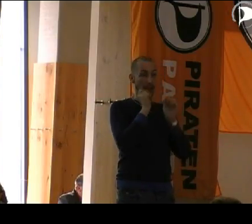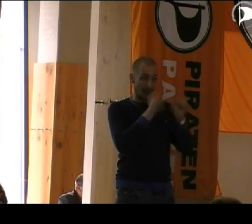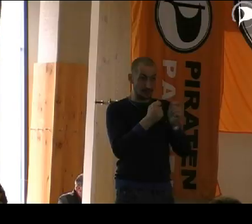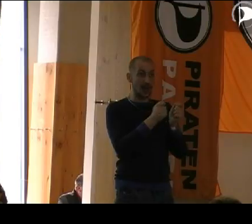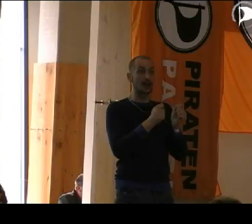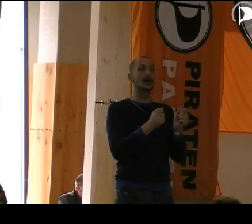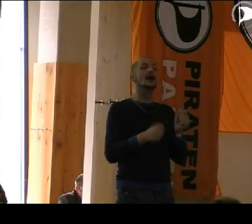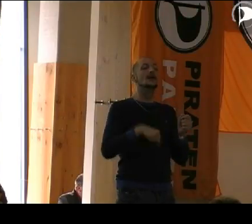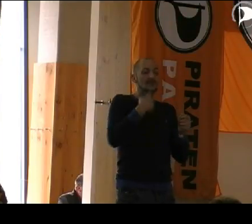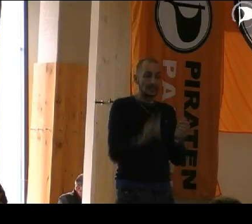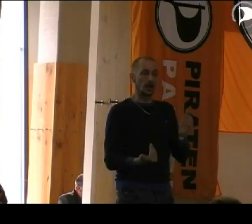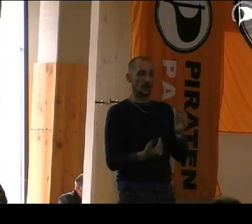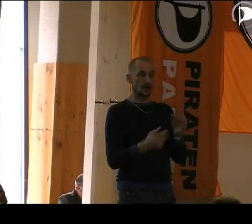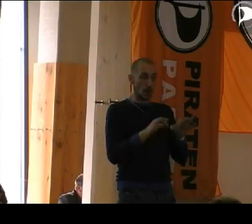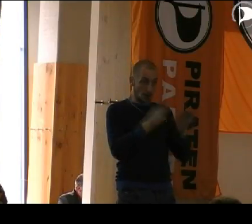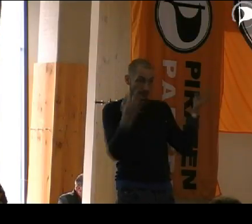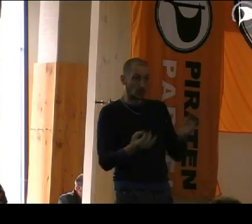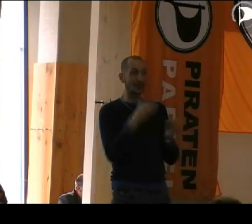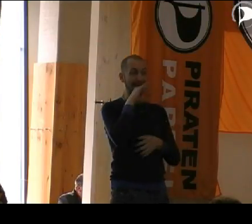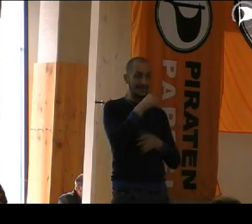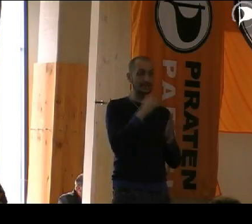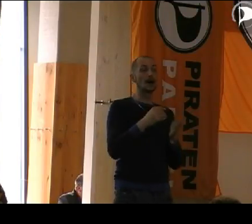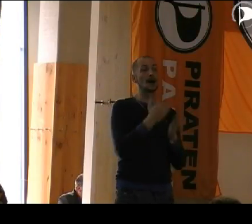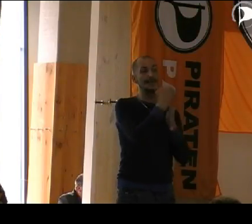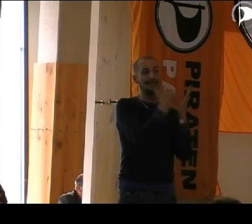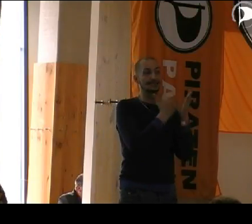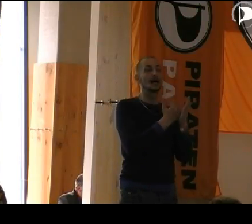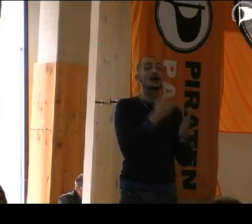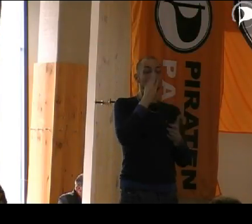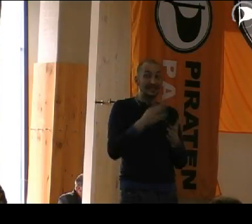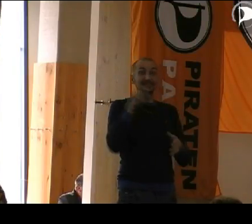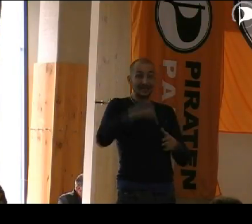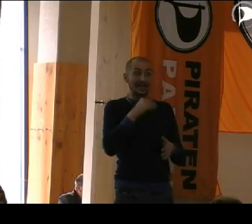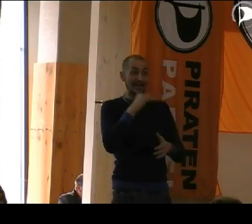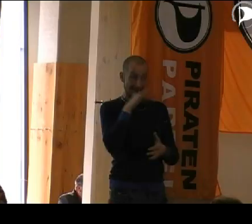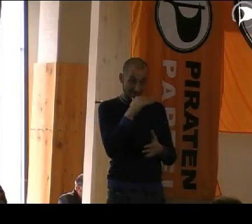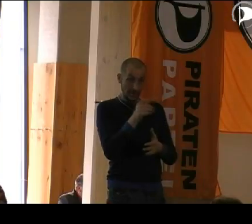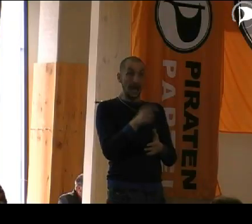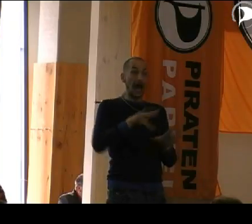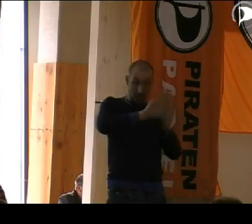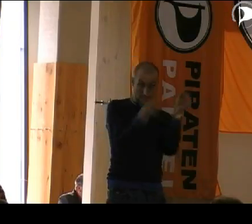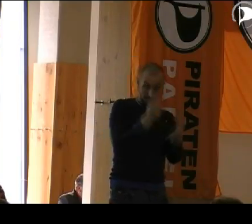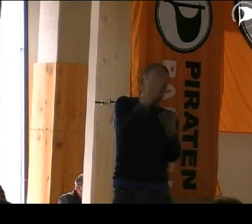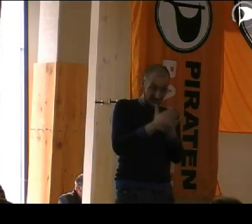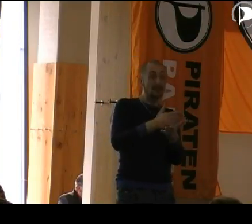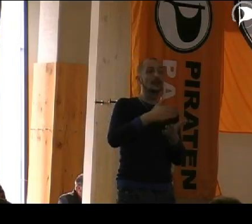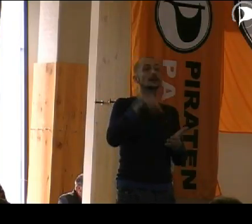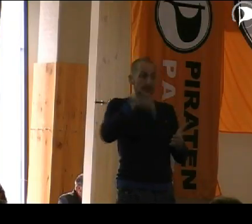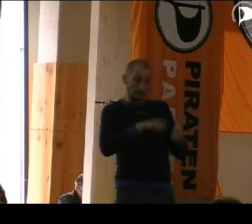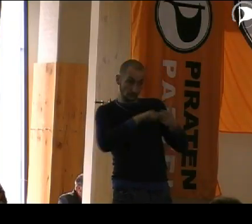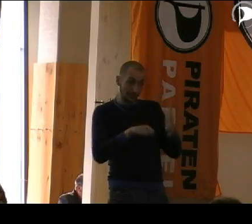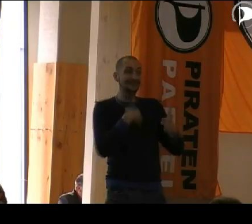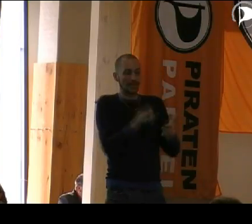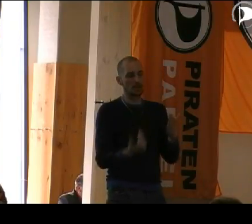dieser antrag wurde nach dem letzten brief nach einer geschlossenen ring brillengestellen und der